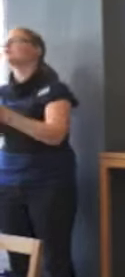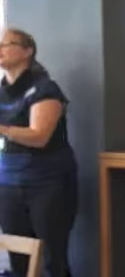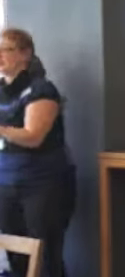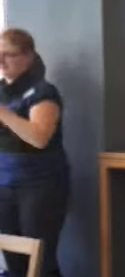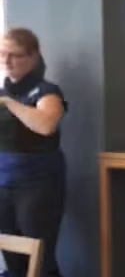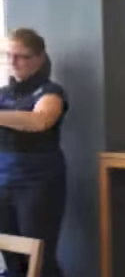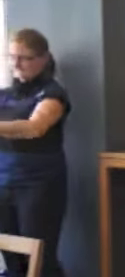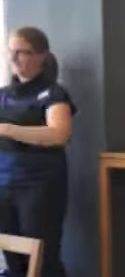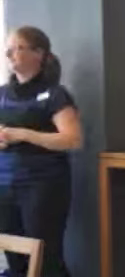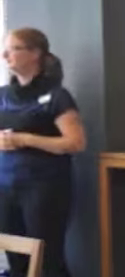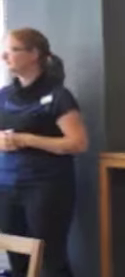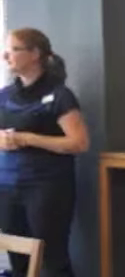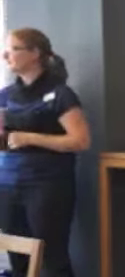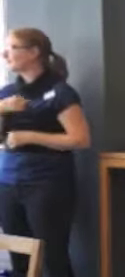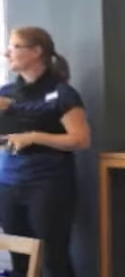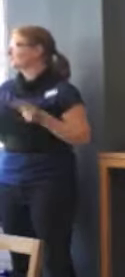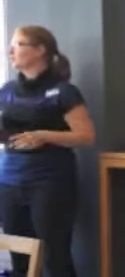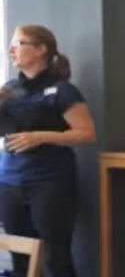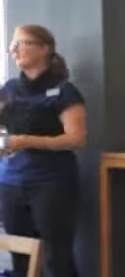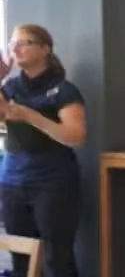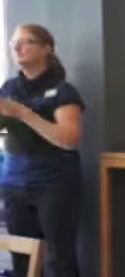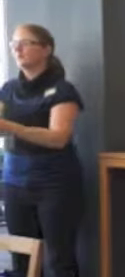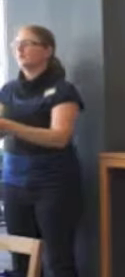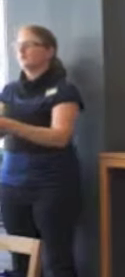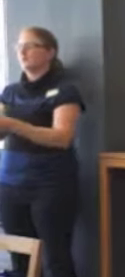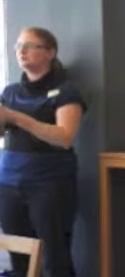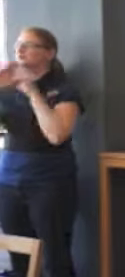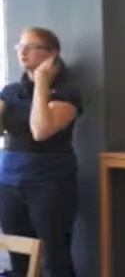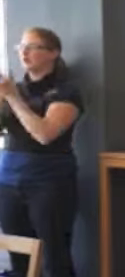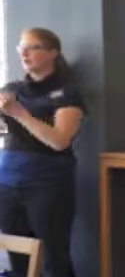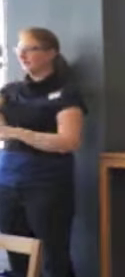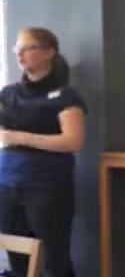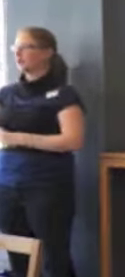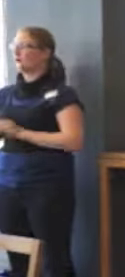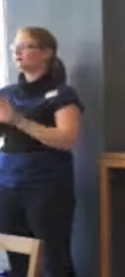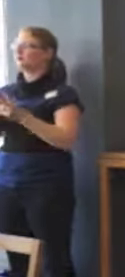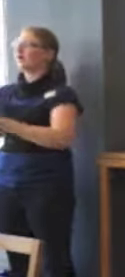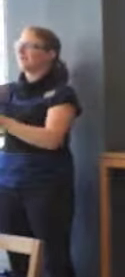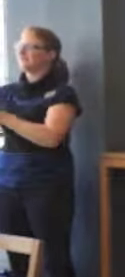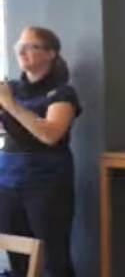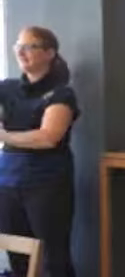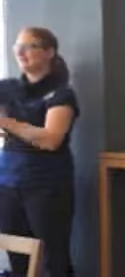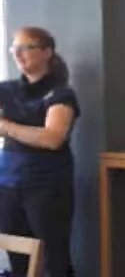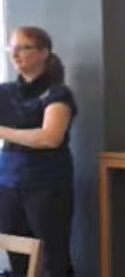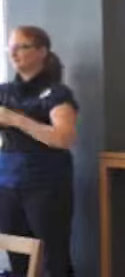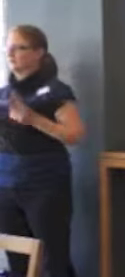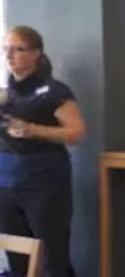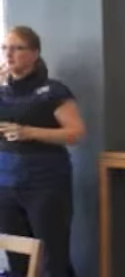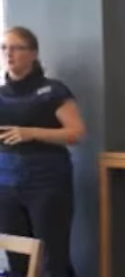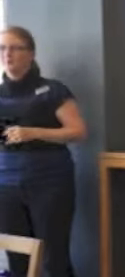samhällsutvecklingen. Vi har också fokus på socialt entreprenörskap och arbetsintegrerande företag så som vi pratar om här